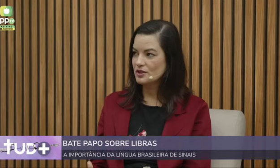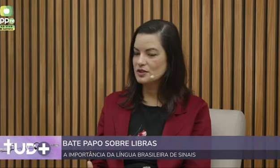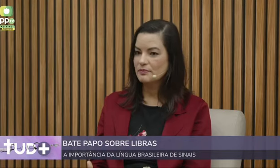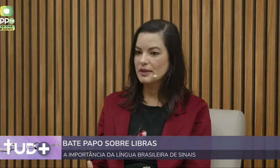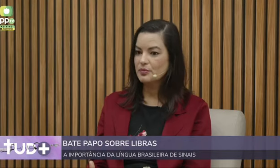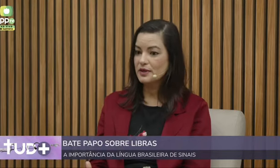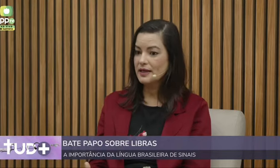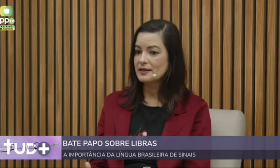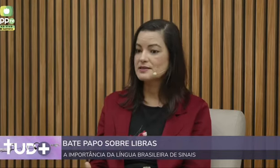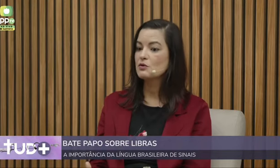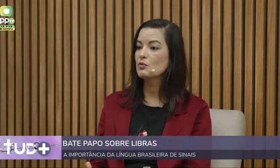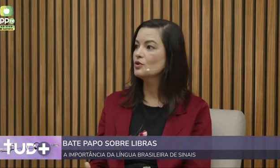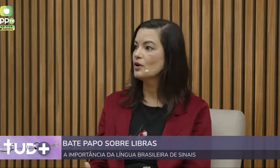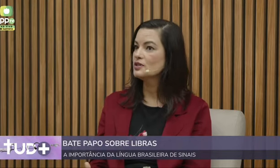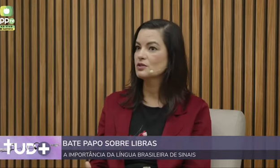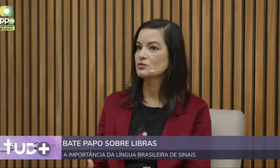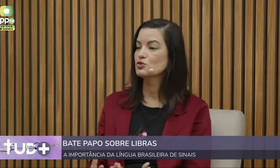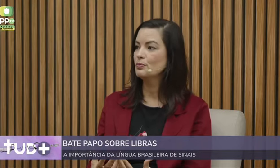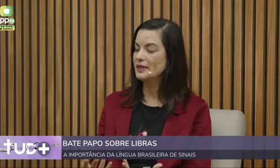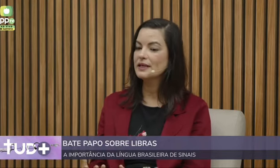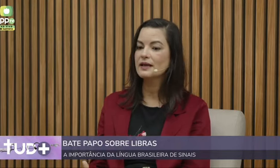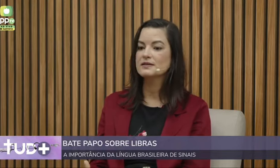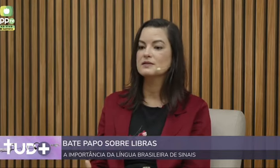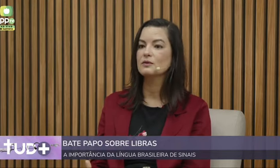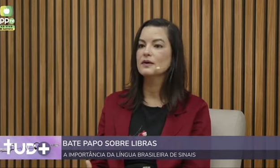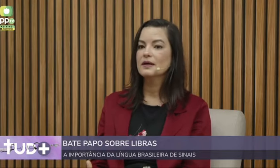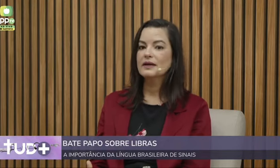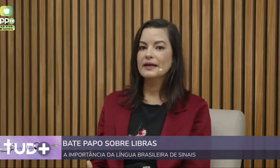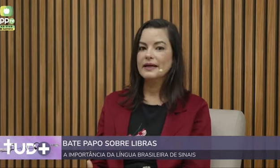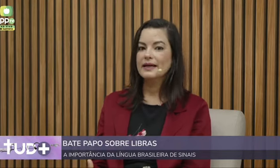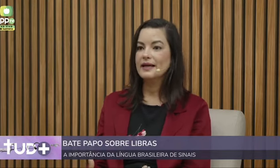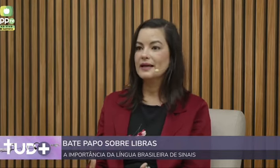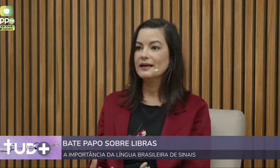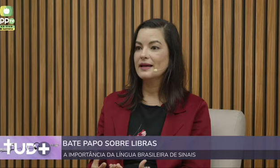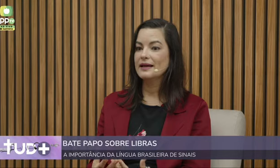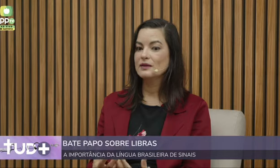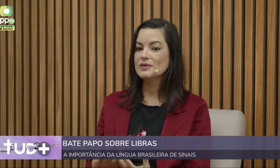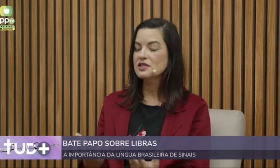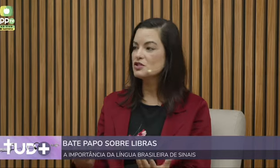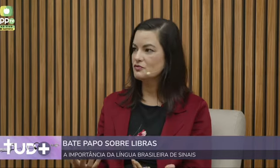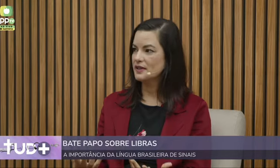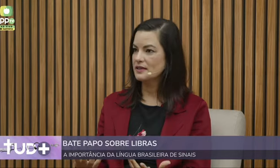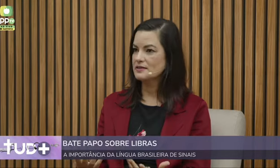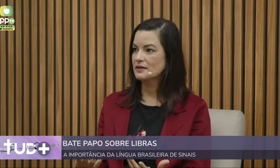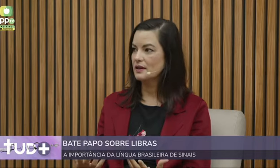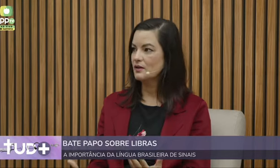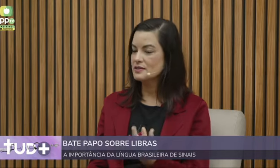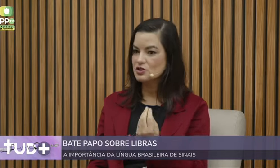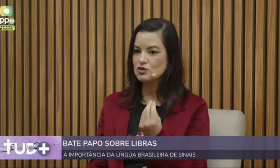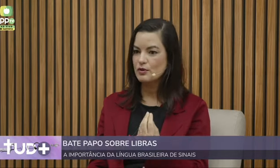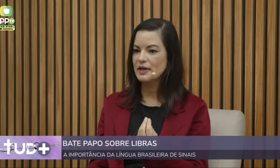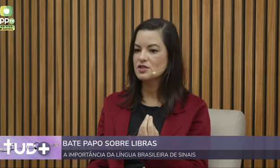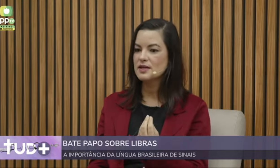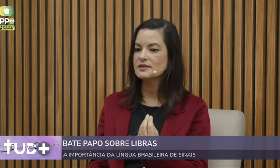surdas também, porque elas são como nós. Eu descobri que elas são, não existe diferença, existe somente